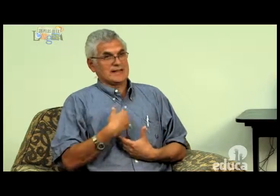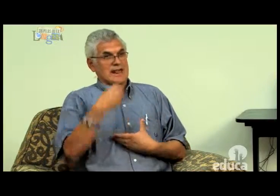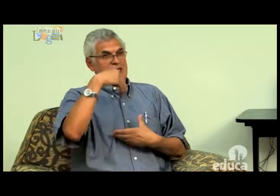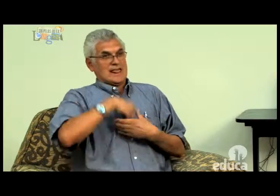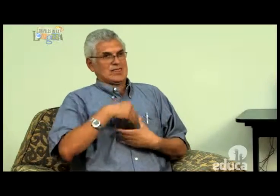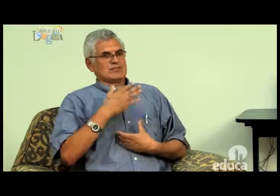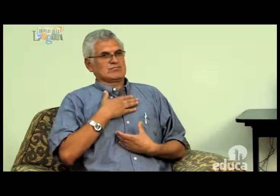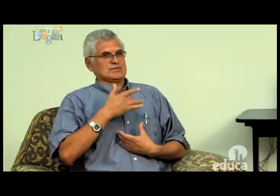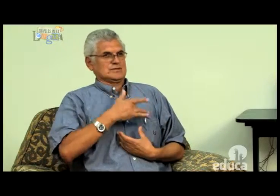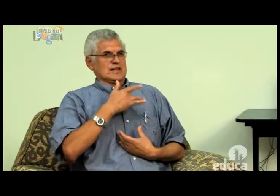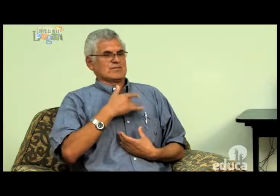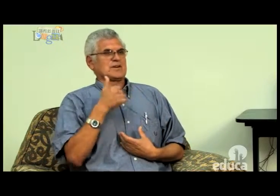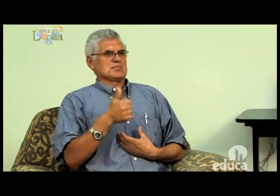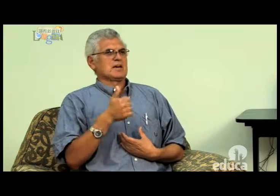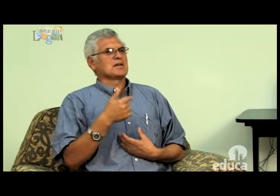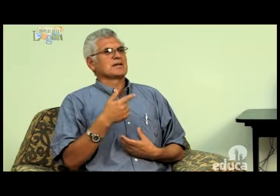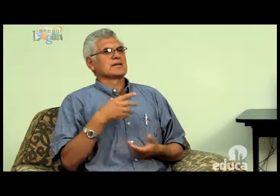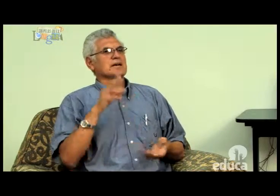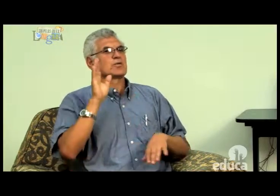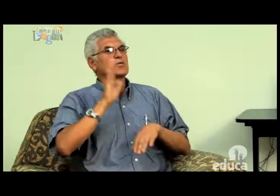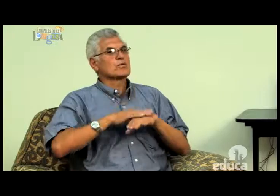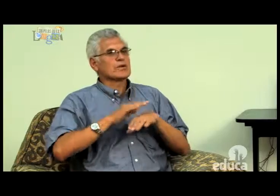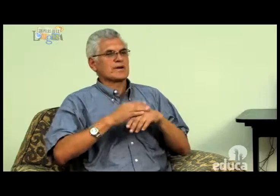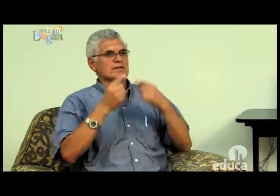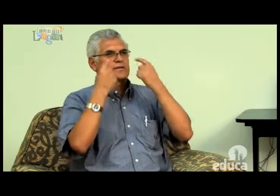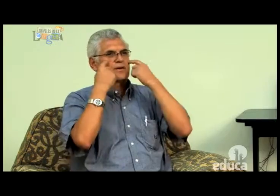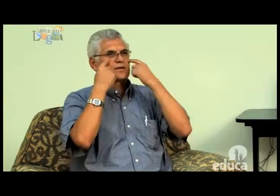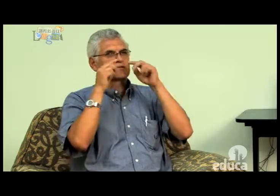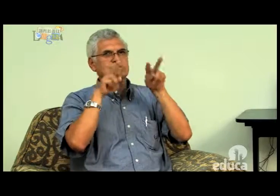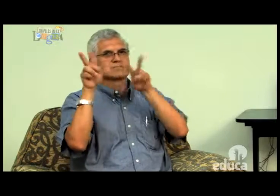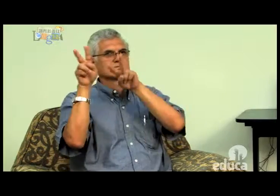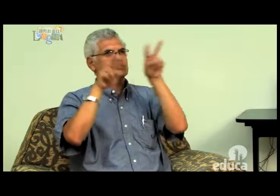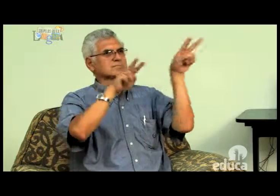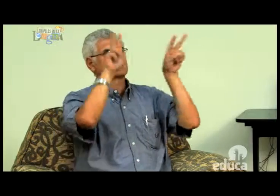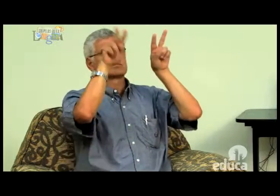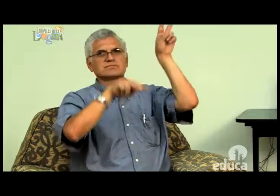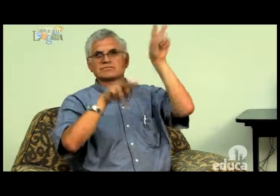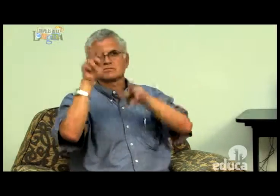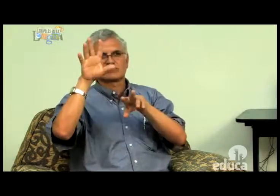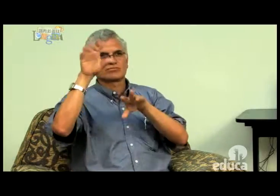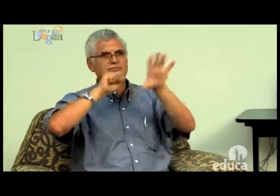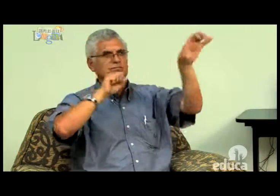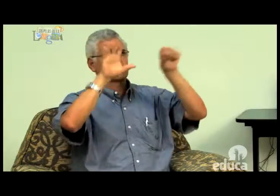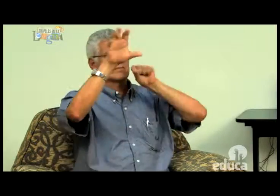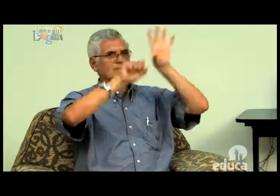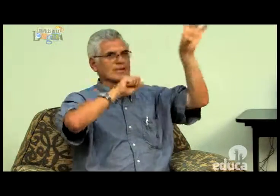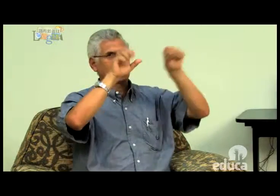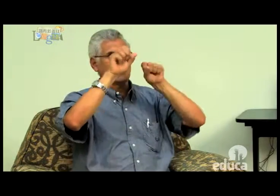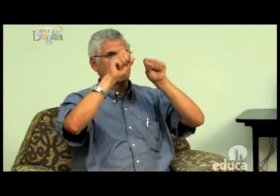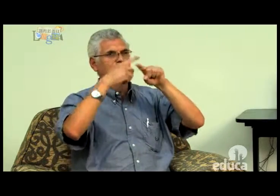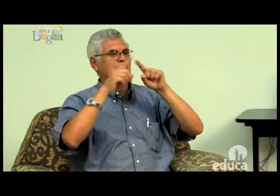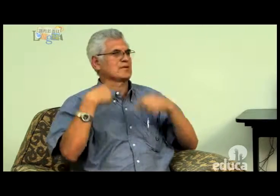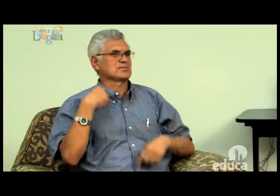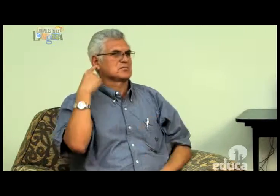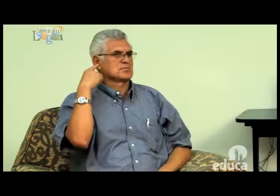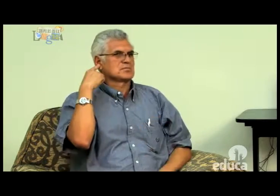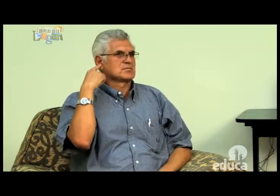las cosas que están a mi alrededor y como es mi manera de comunicarme, a pesar de no tener audición, es basado en lo